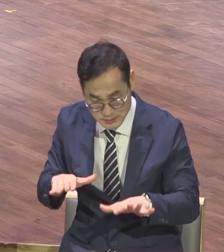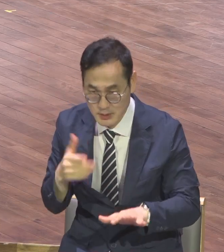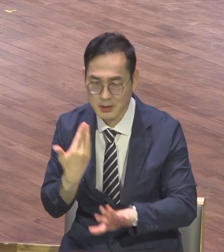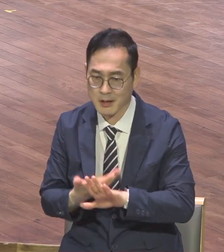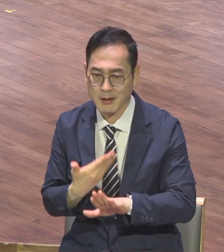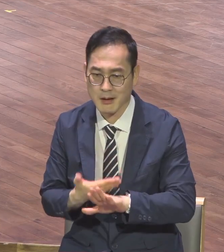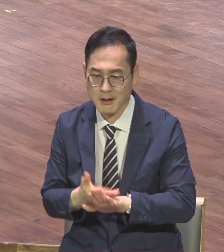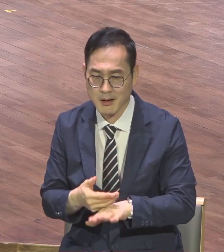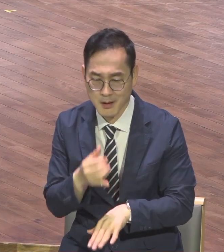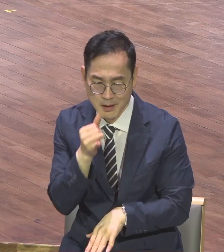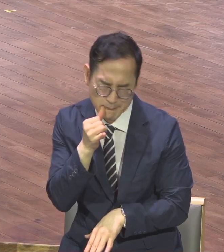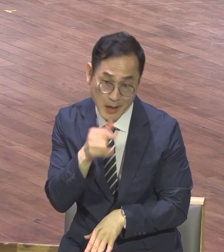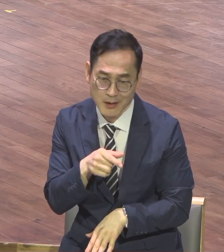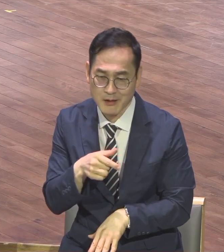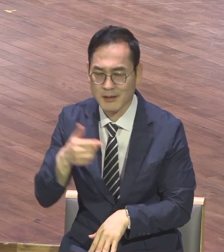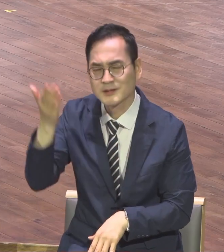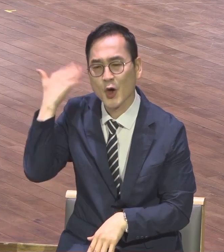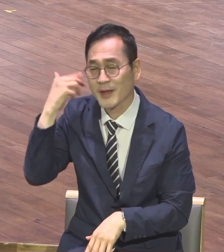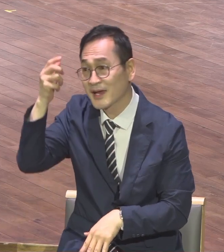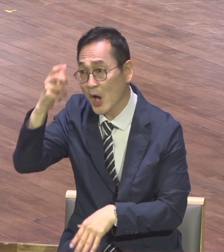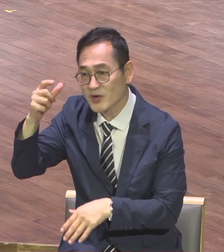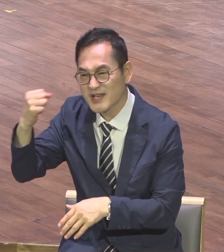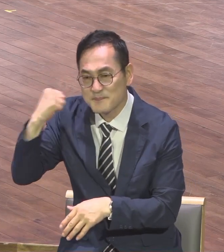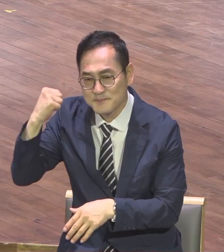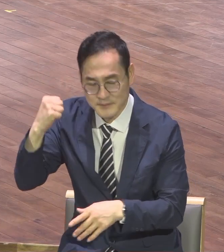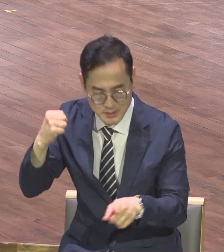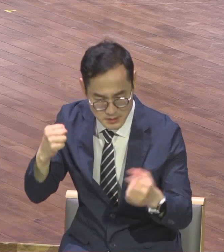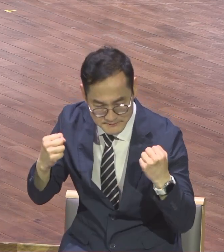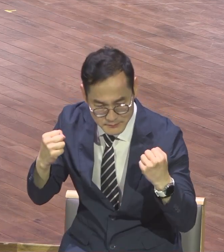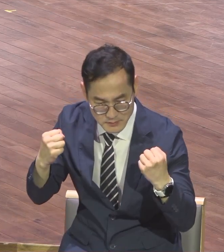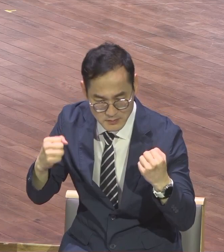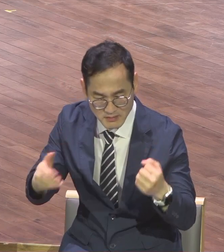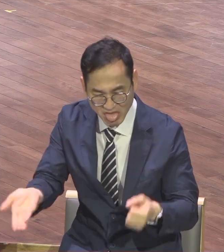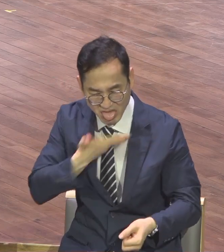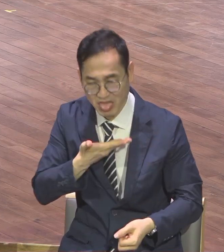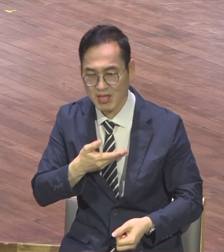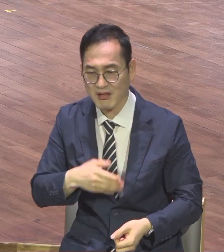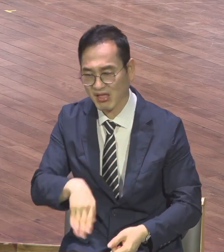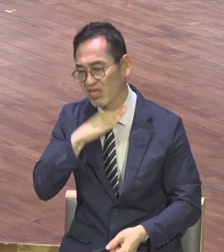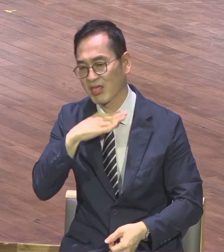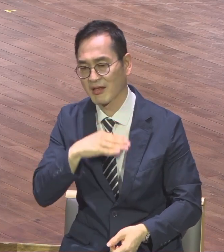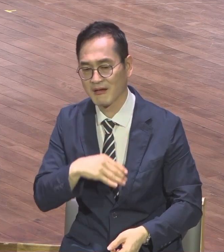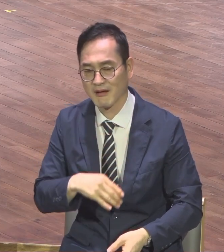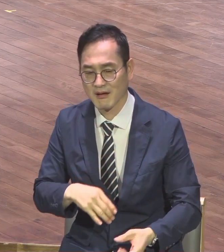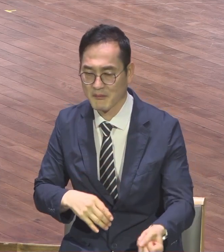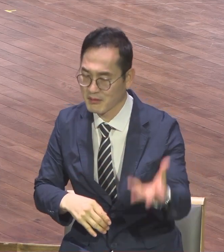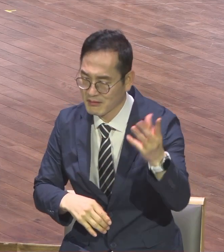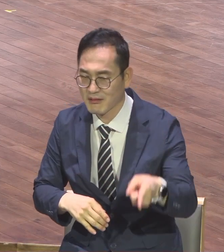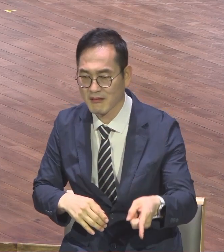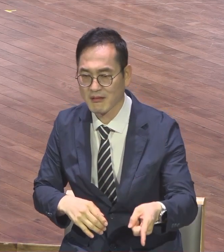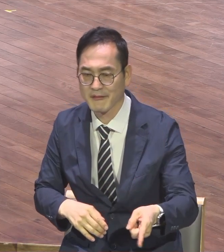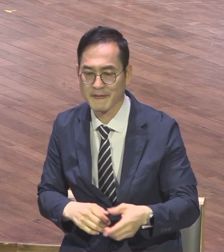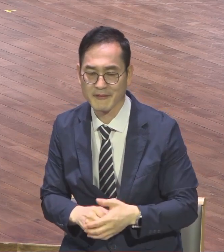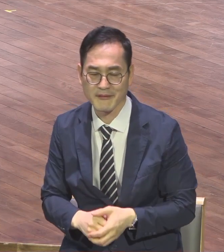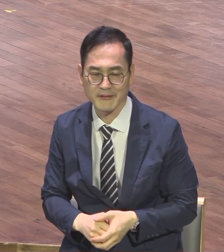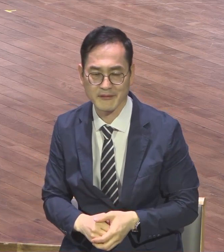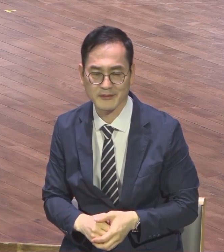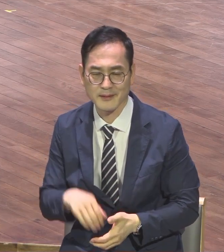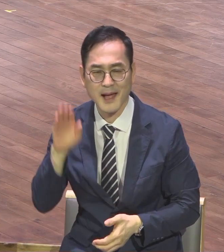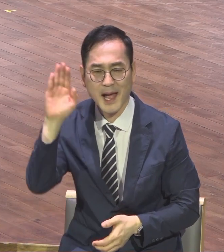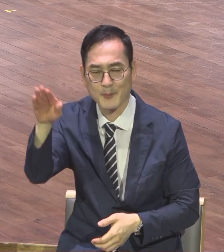차이구나. 우리 시대 영적 상태가 이들하고는 다르구나. 정말 시대 살릴 수 있는 서밋이 여기서 나오겠구나.